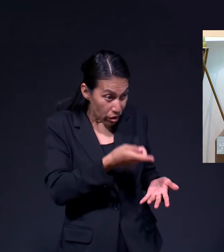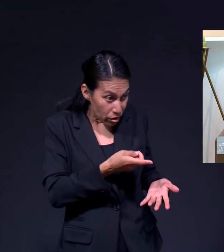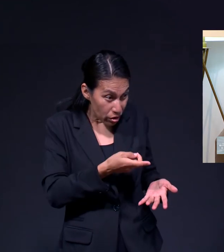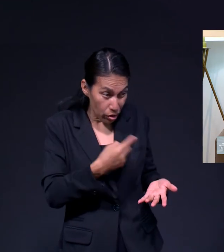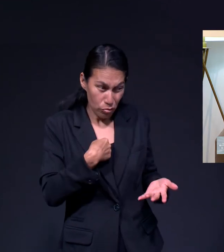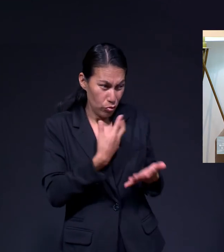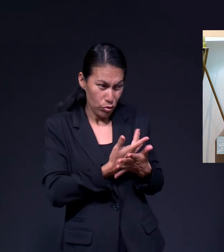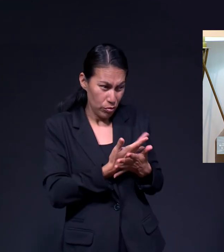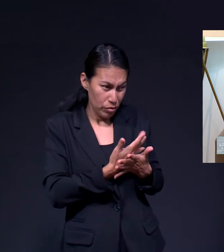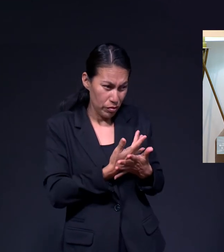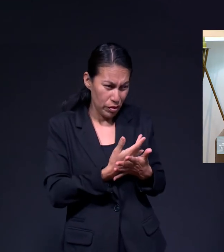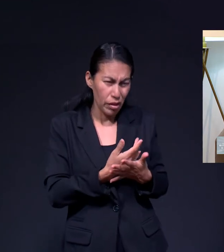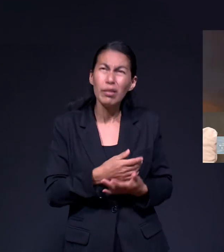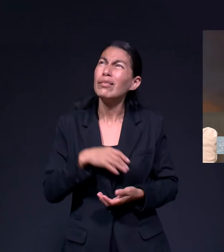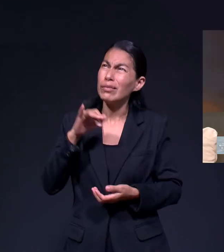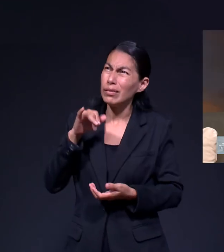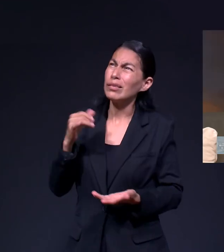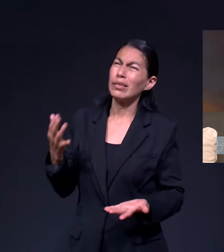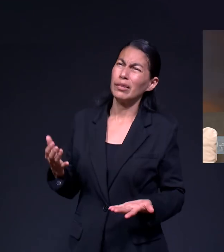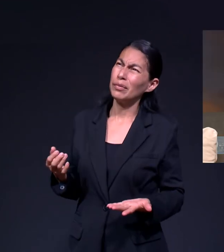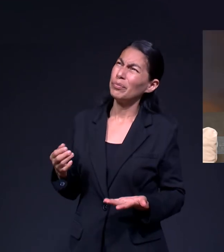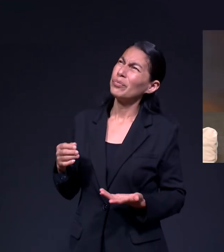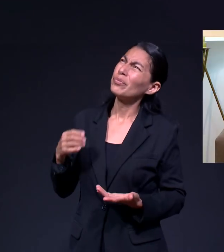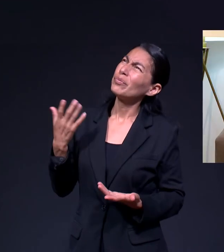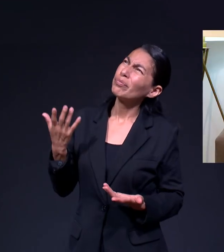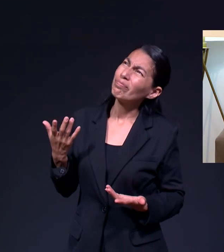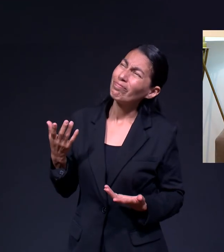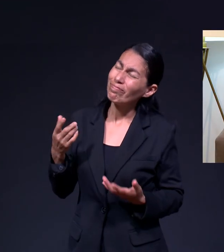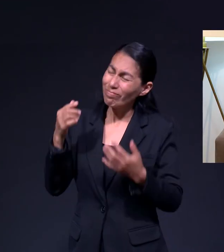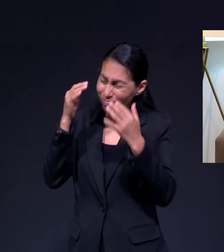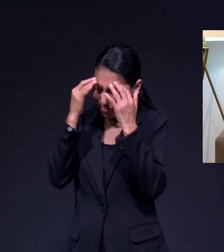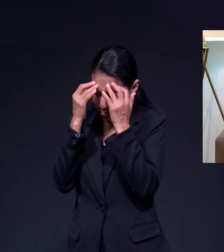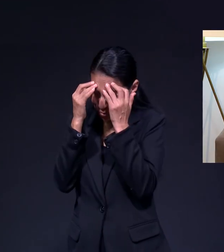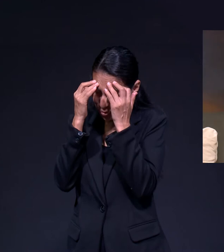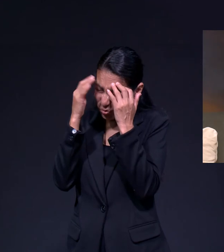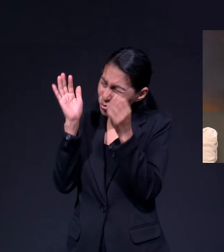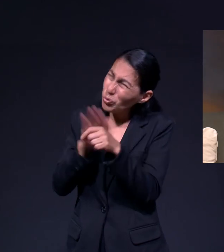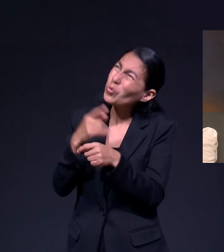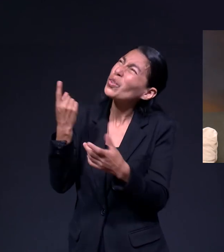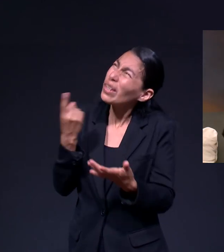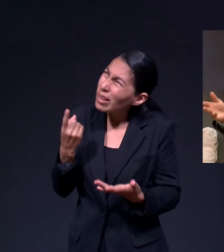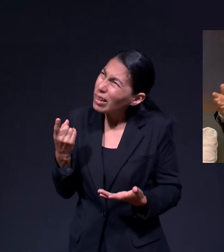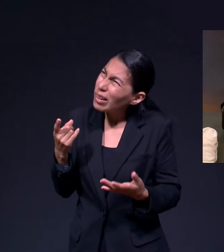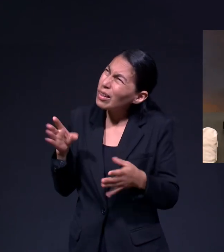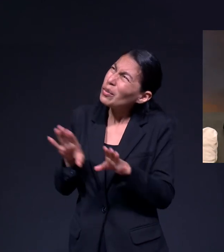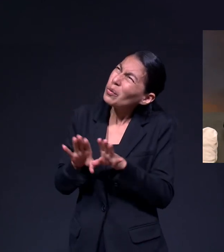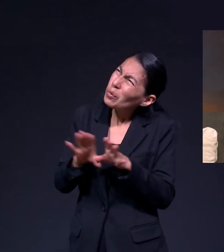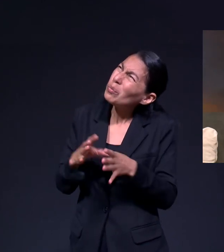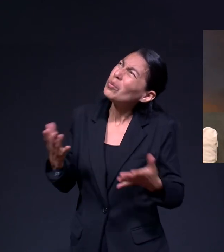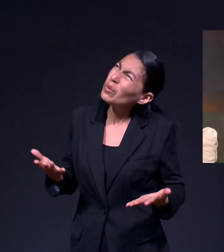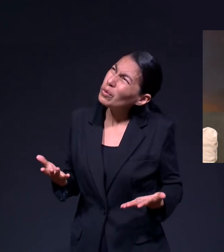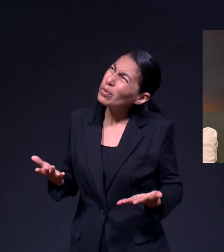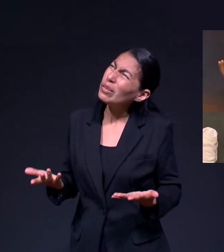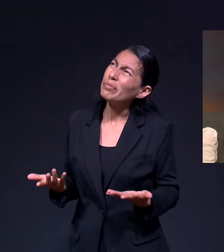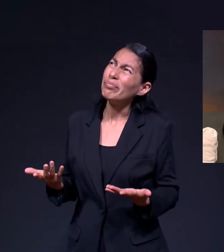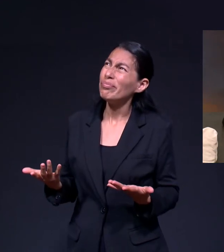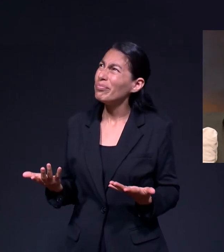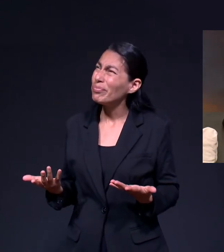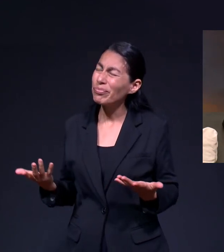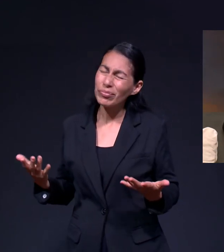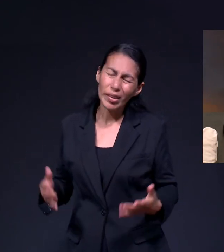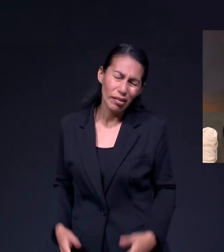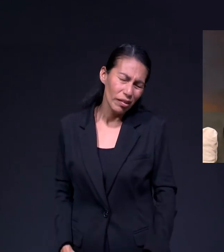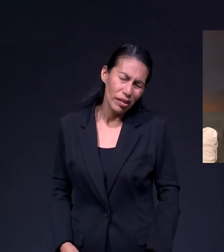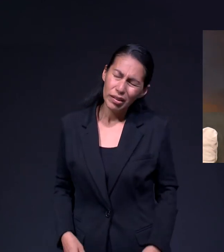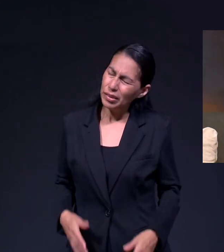hablaste con dios y le dije señor no era lo que yo esperaba vive en el auto ha sido el cambio de camino ese carácter porque yo no sé